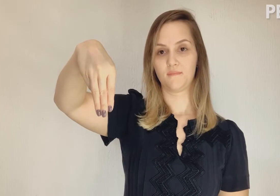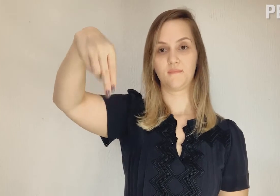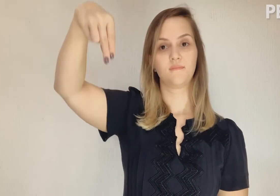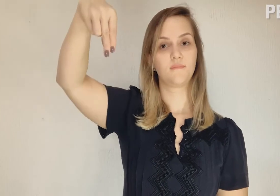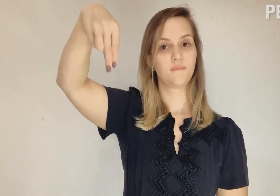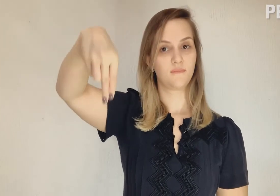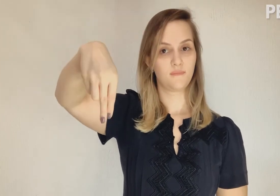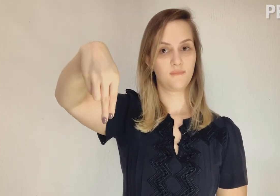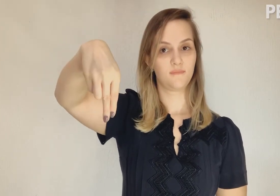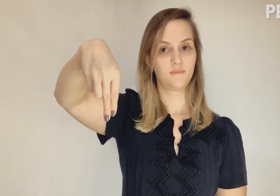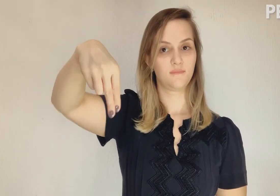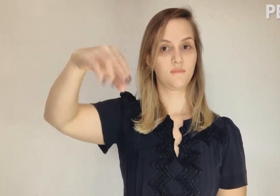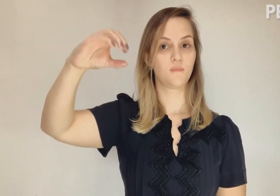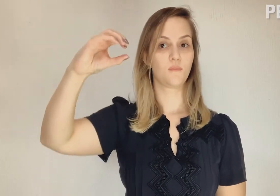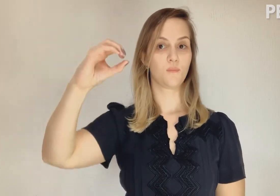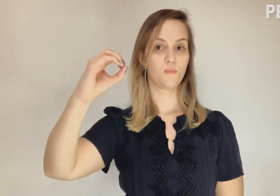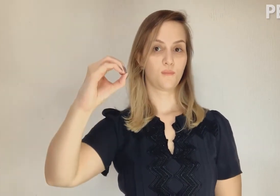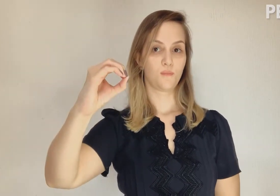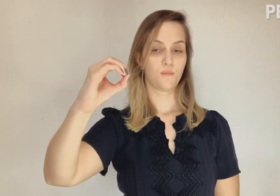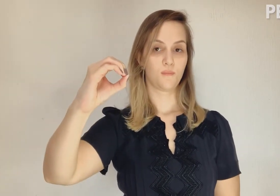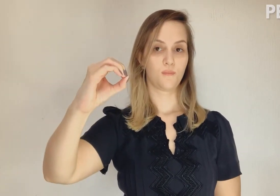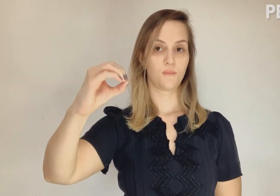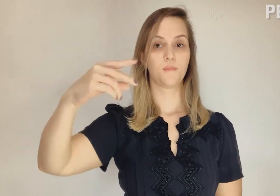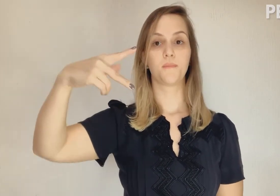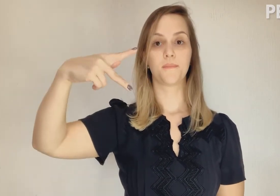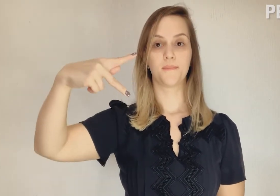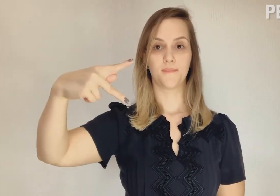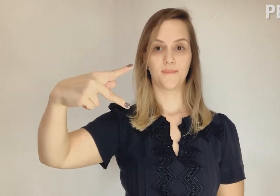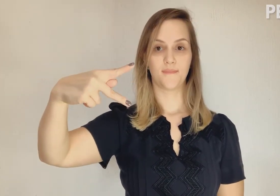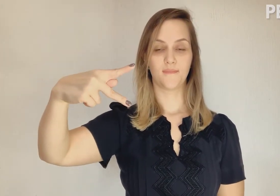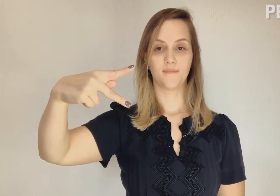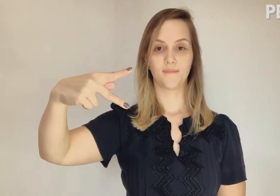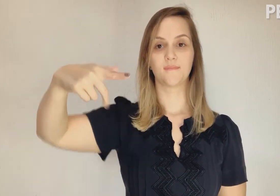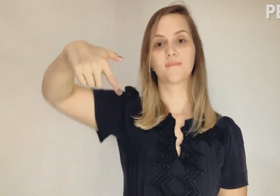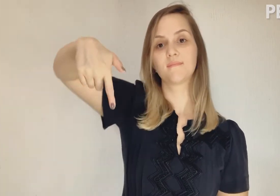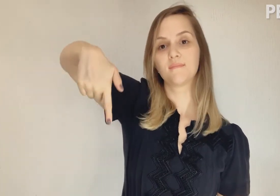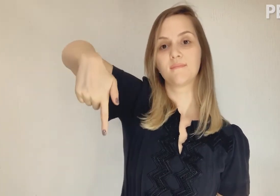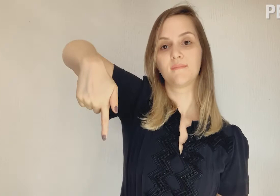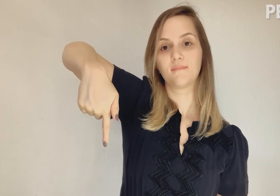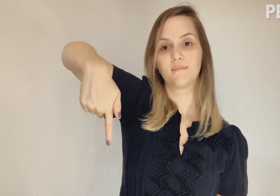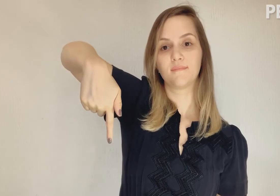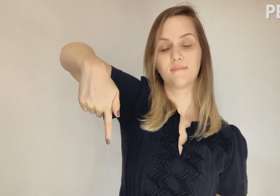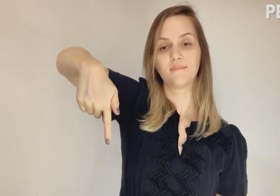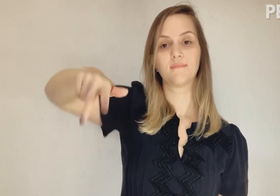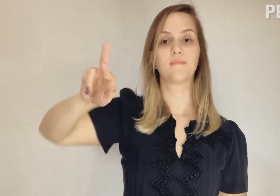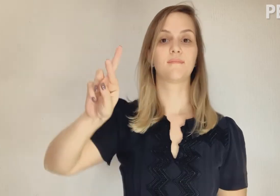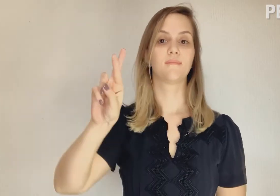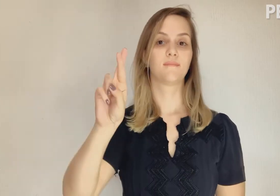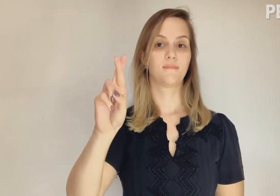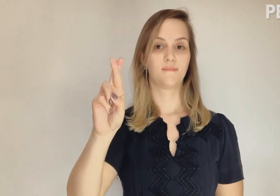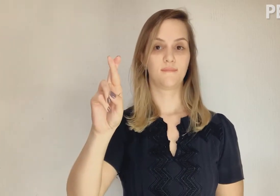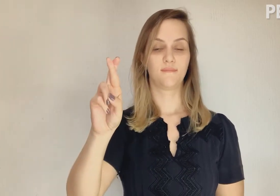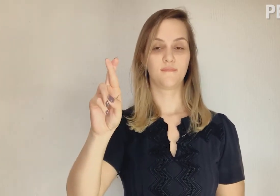M, N, O, P, Q,